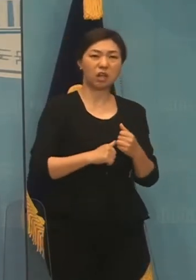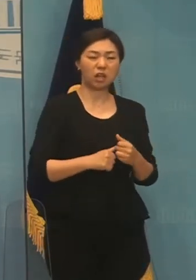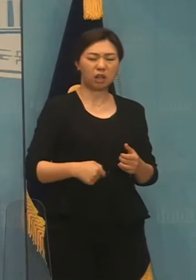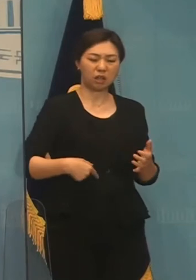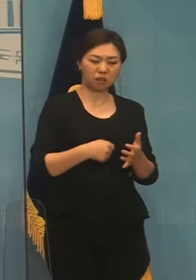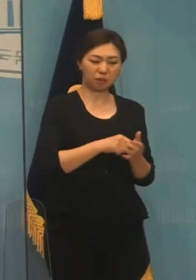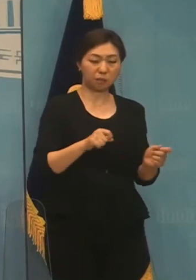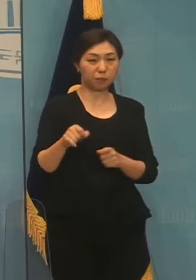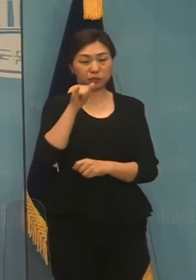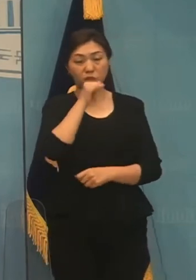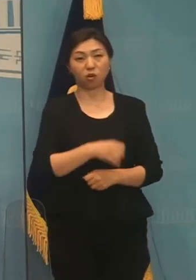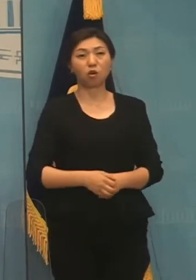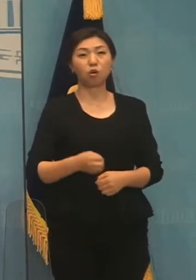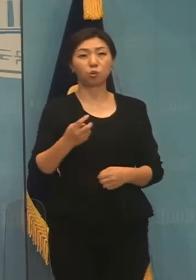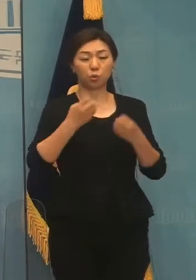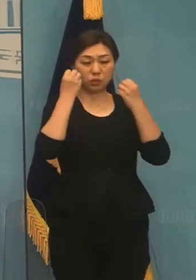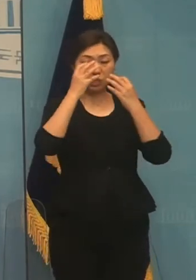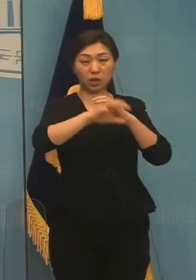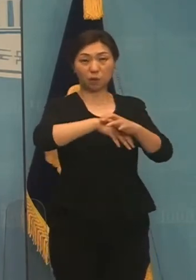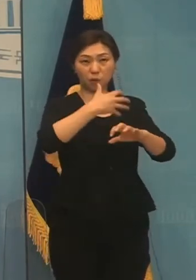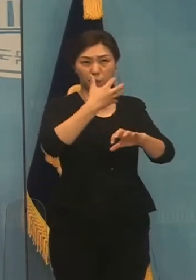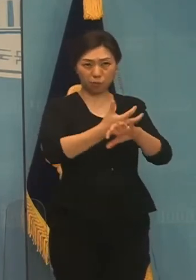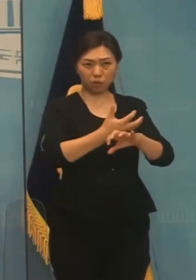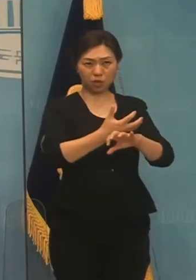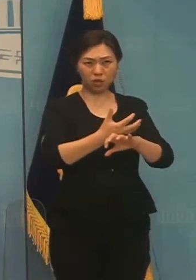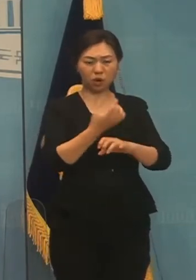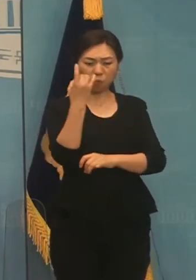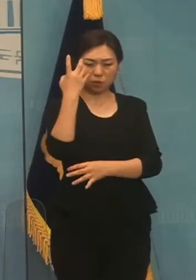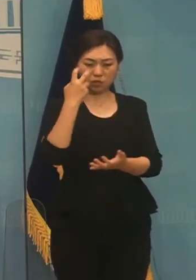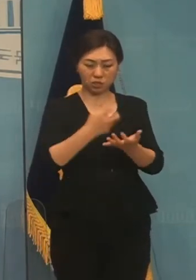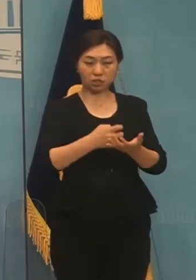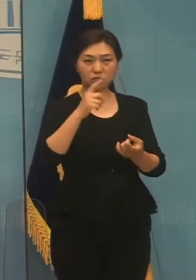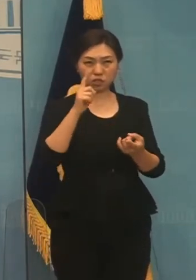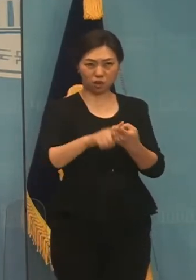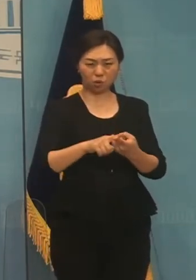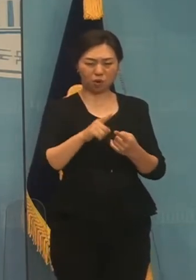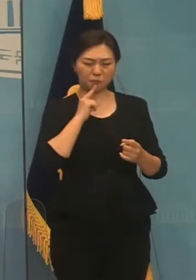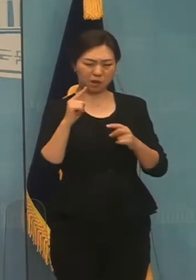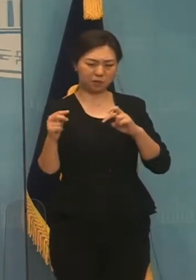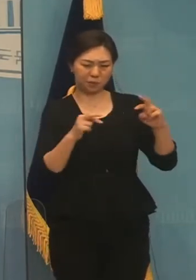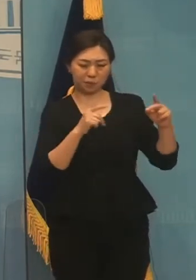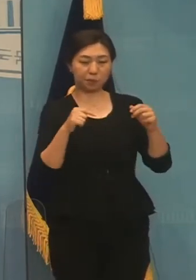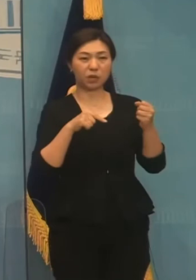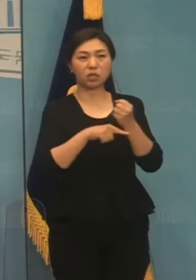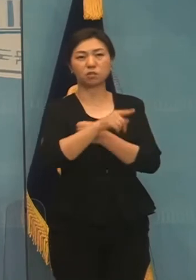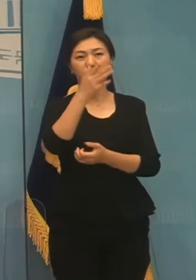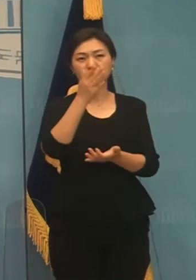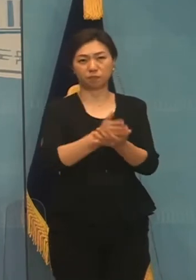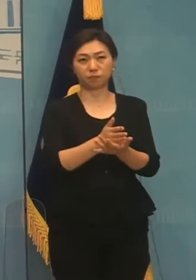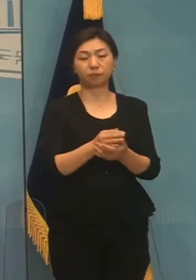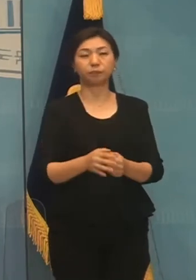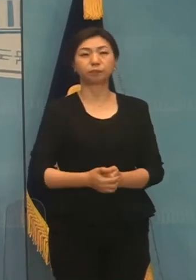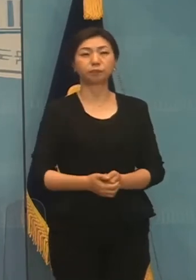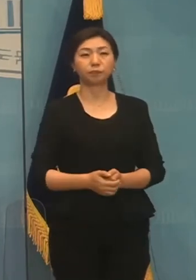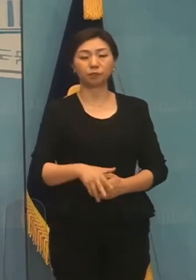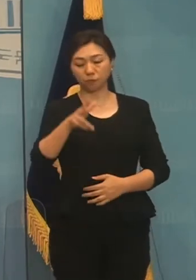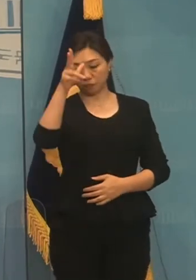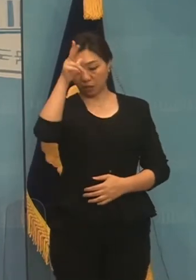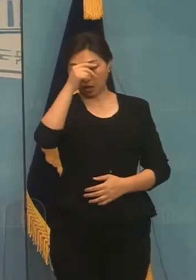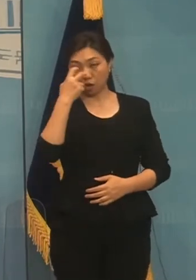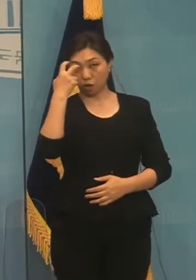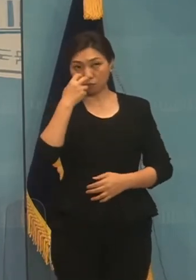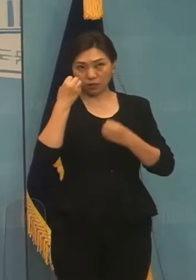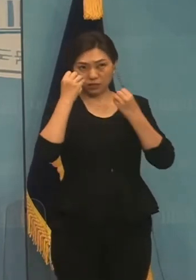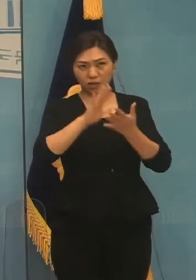본질에서 벗어나 정쟁화되지 않기를 바랍니다. 정부 여당이 지난 4년 동안 추진했던 검찰 개혁이 본질을